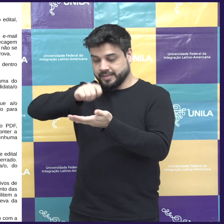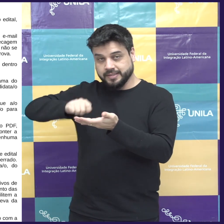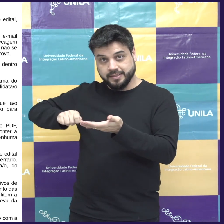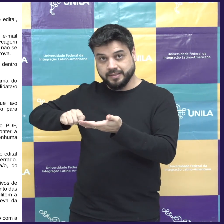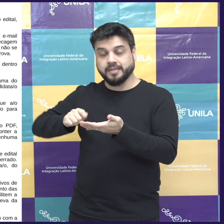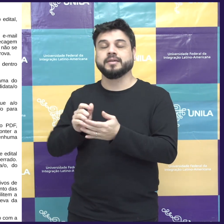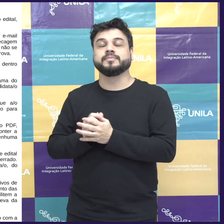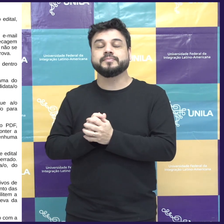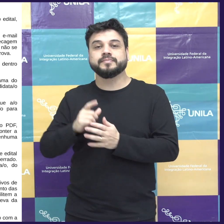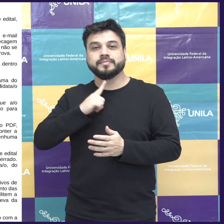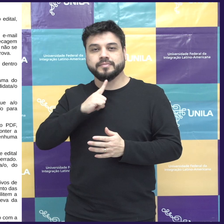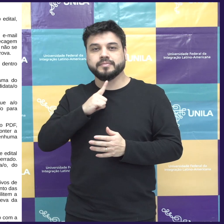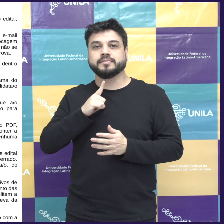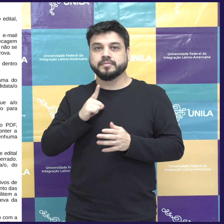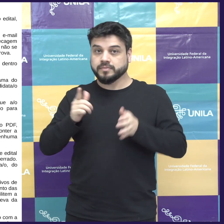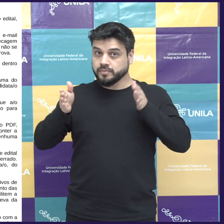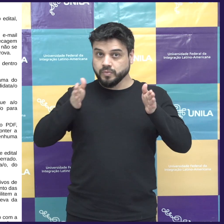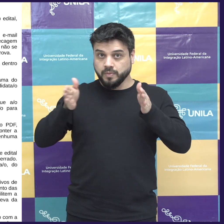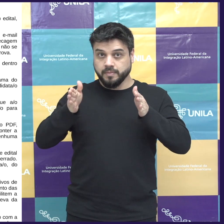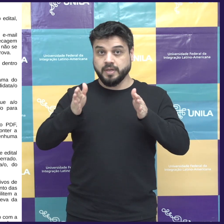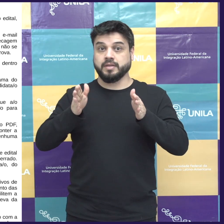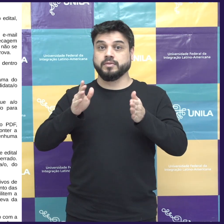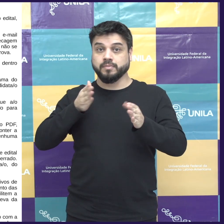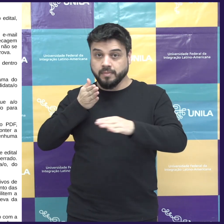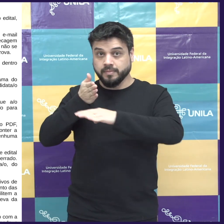edital, a inscrição no sistema Inscreva da UNILA.